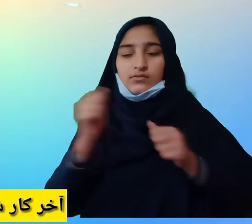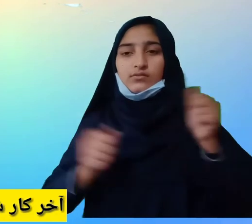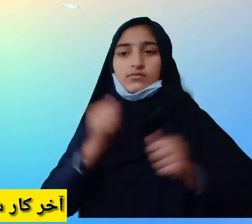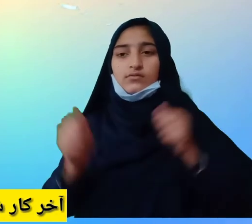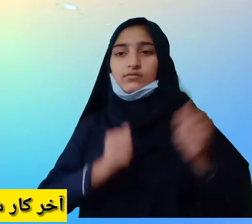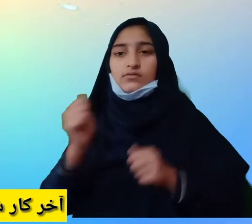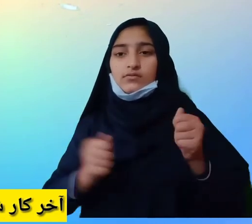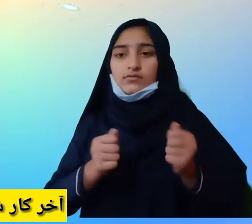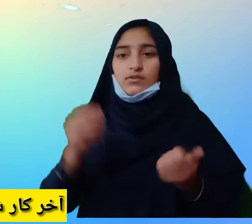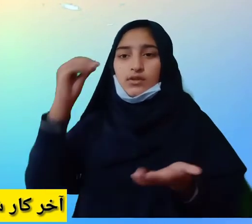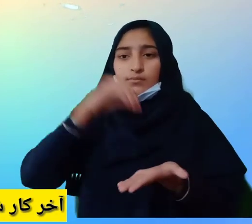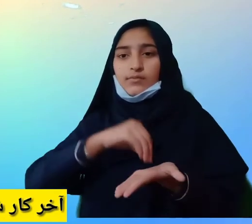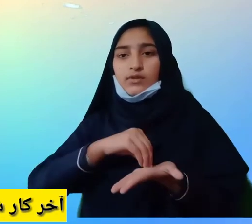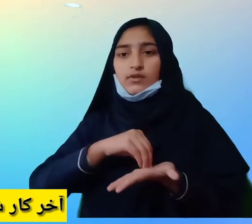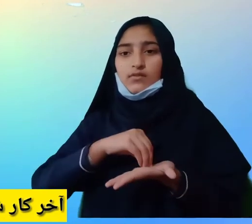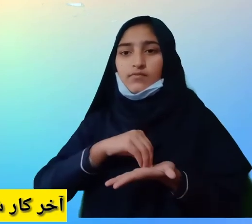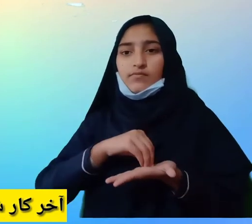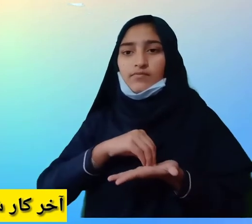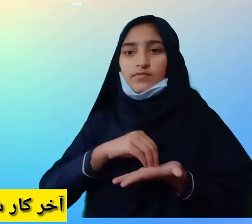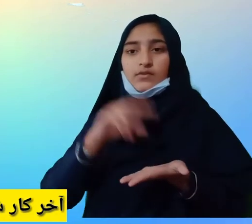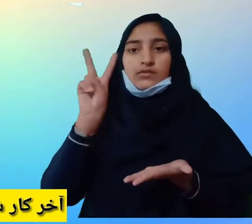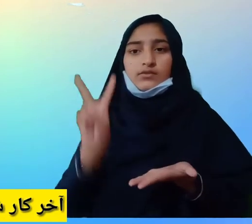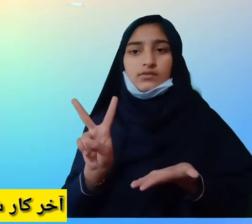दौड़ में जीत गया।